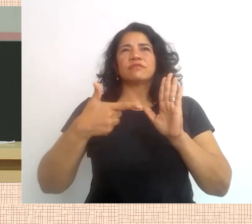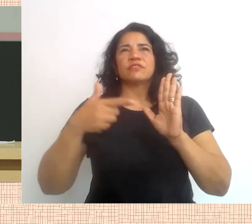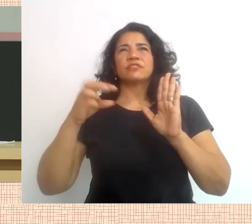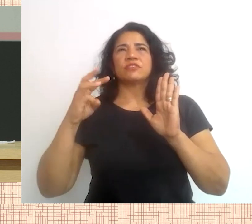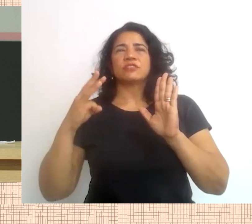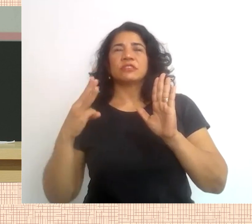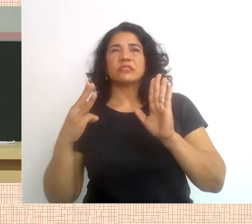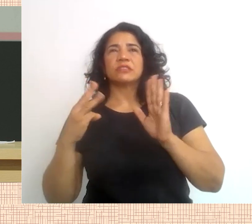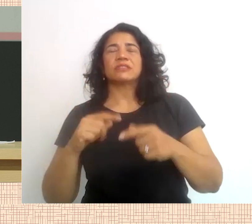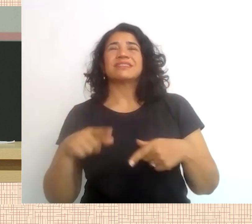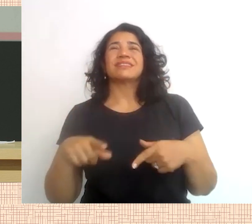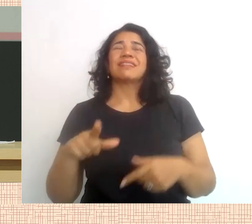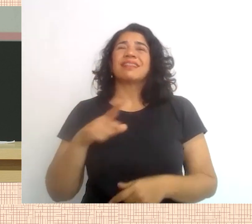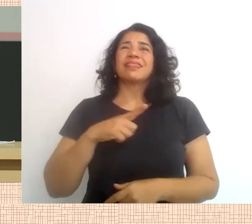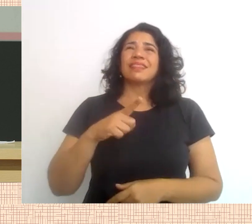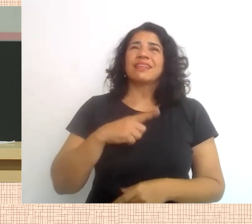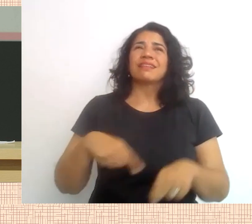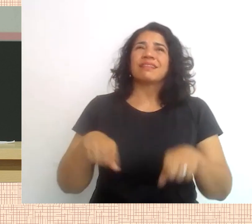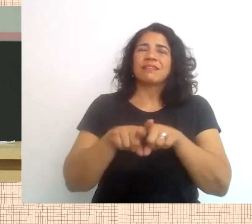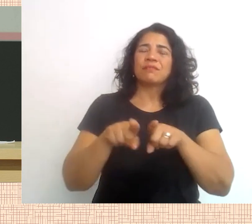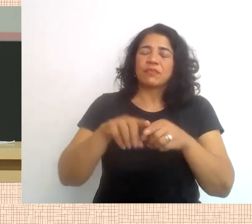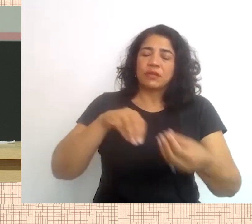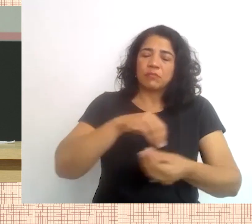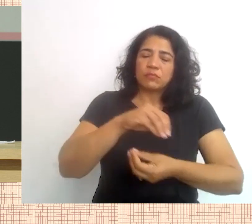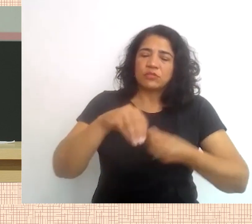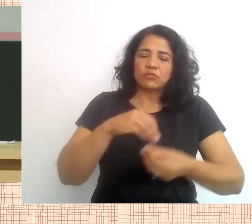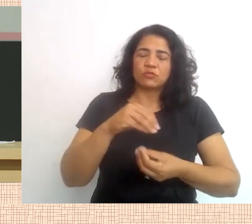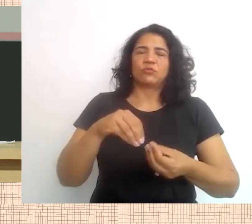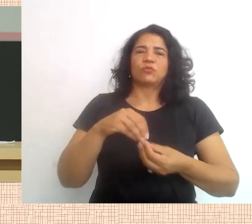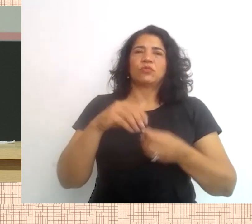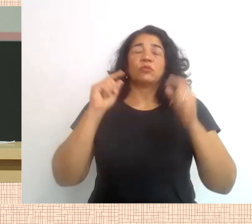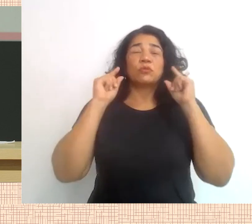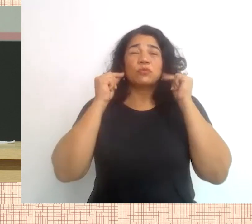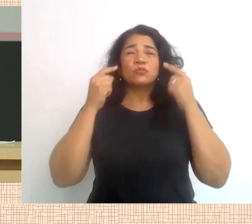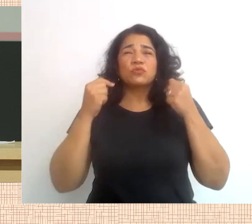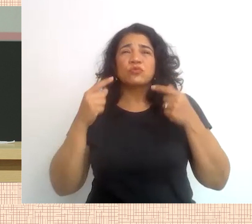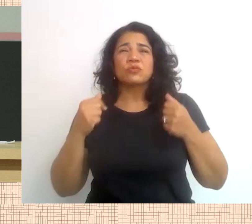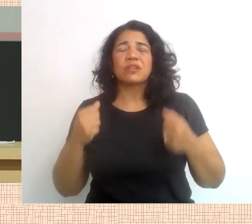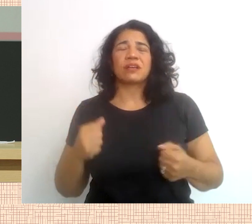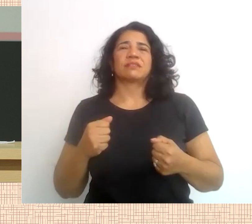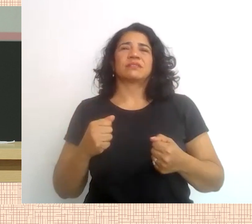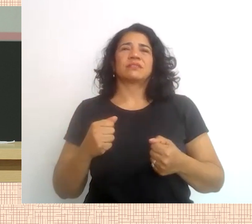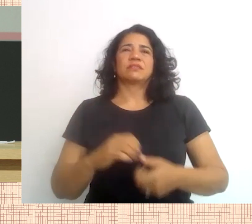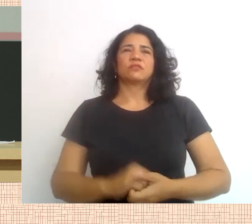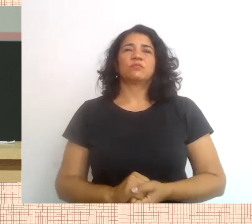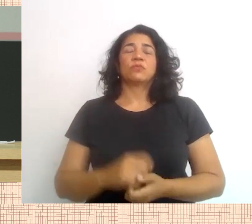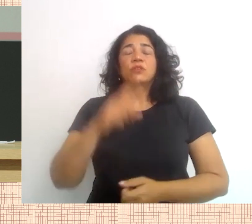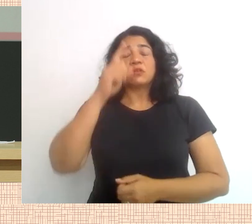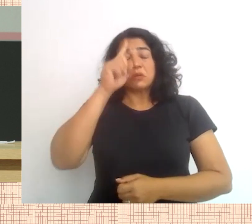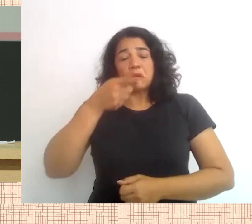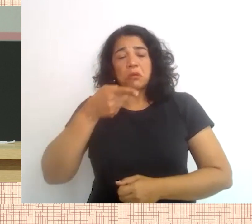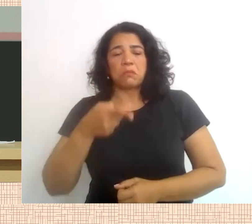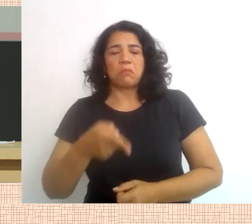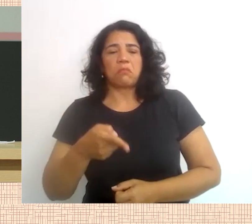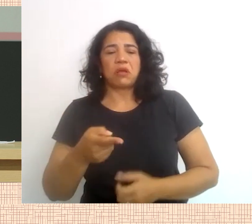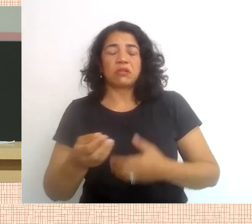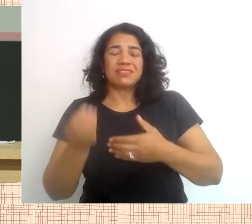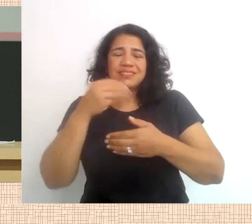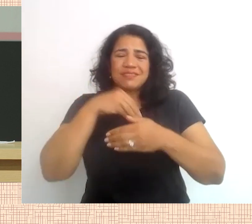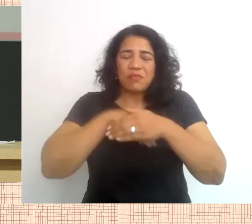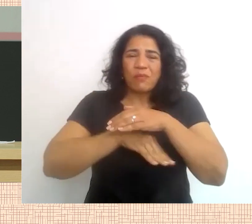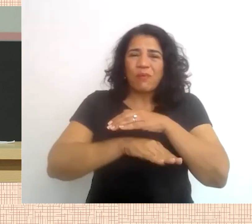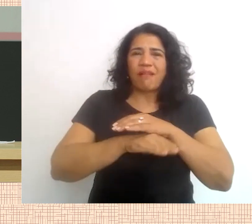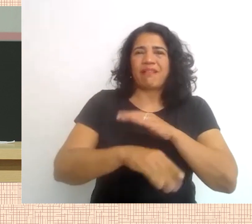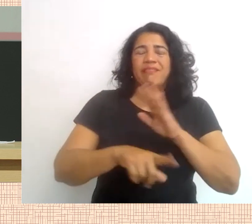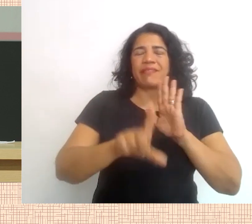a cerimônia, ritos, né, para dentro da igreja, com a filosofia grega